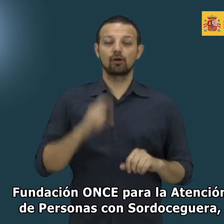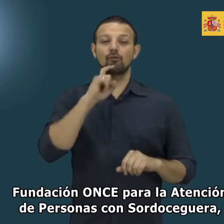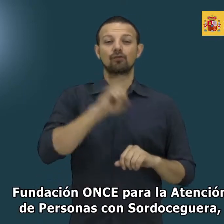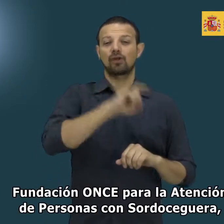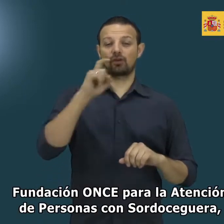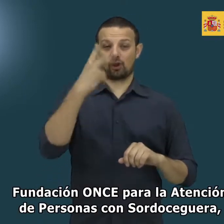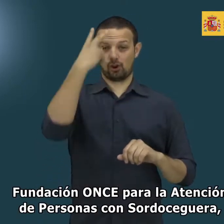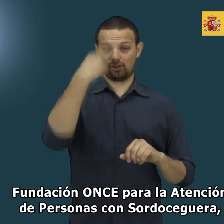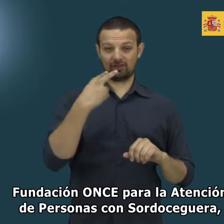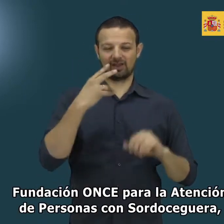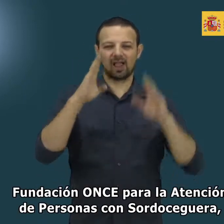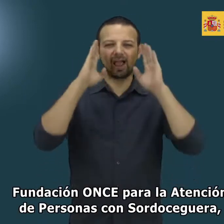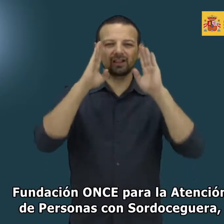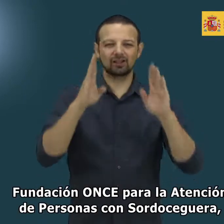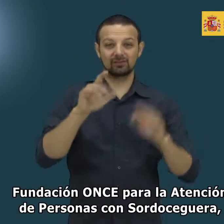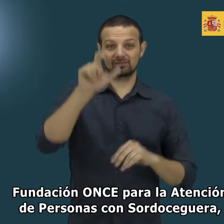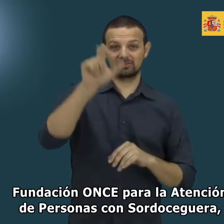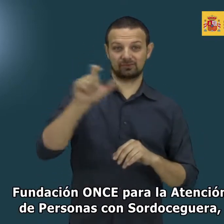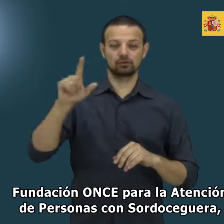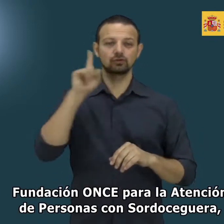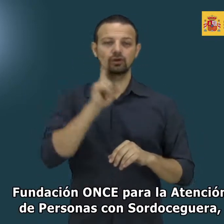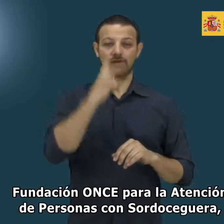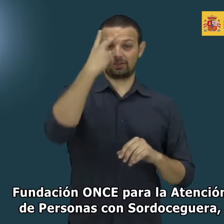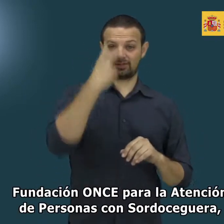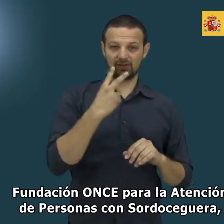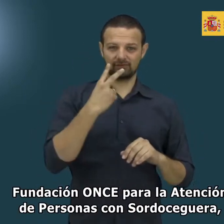Fundación 11 para la Atención de Personas con Sordoceguera